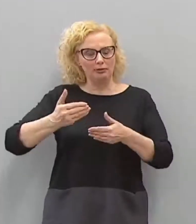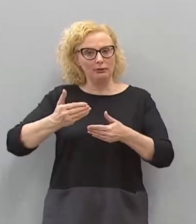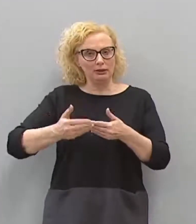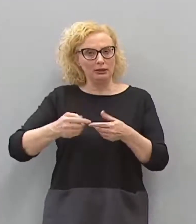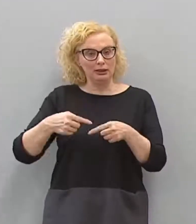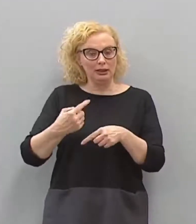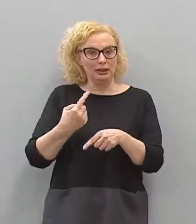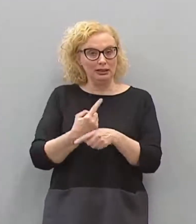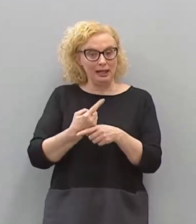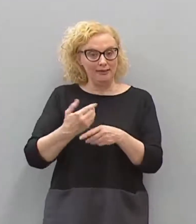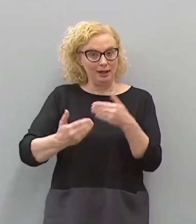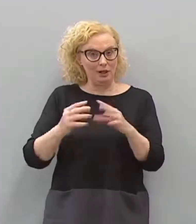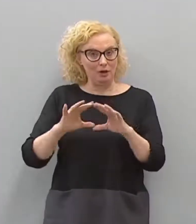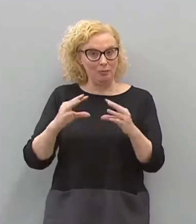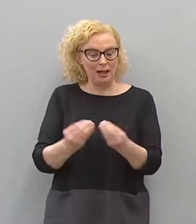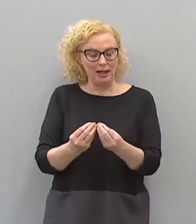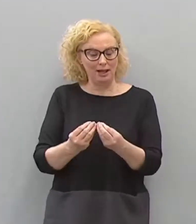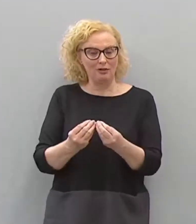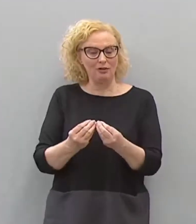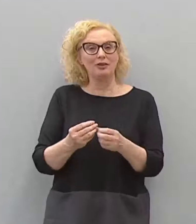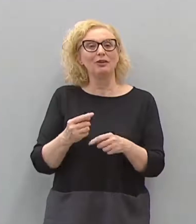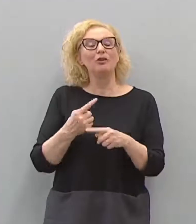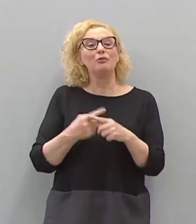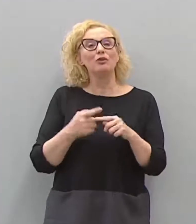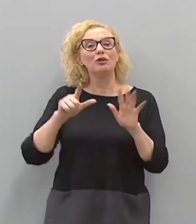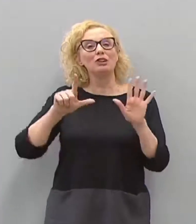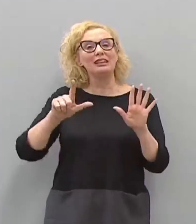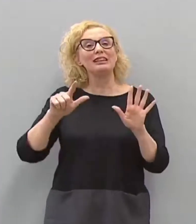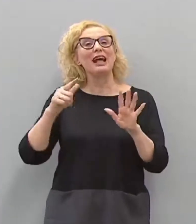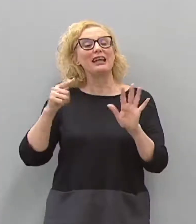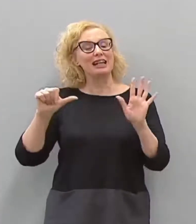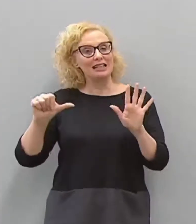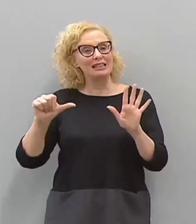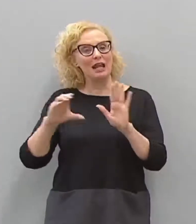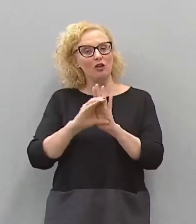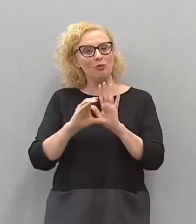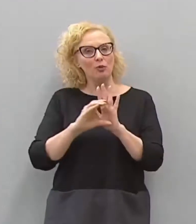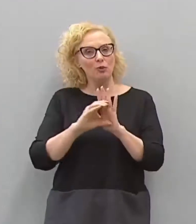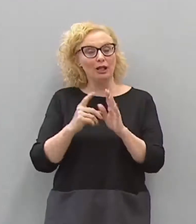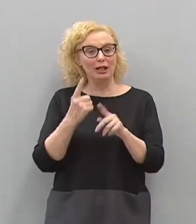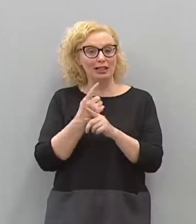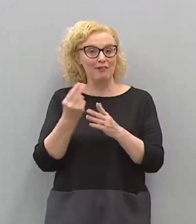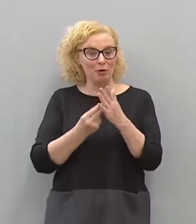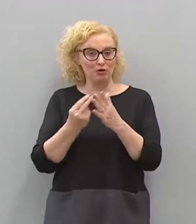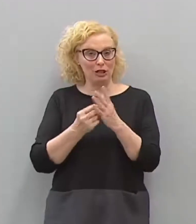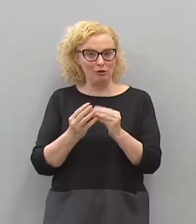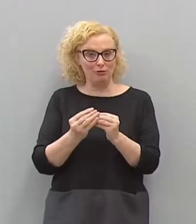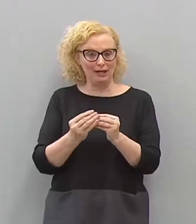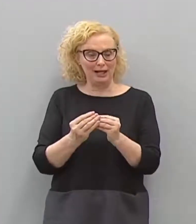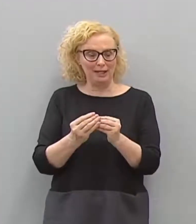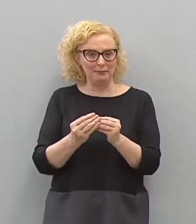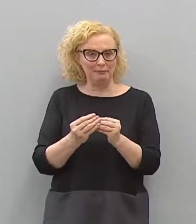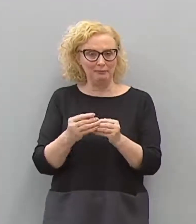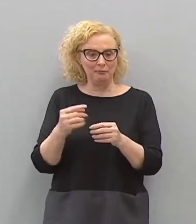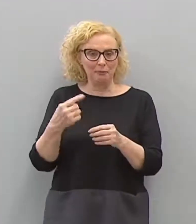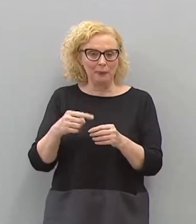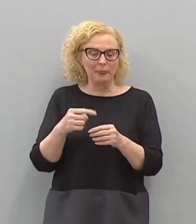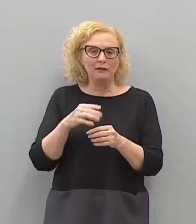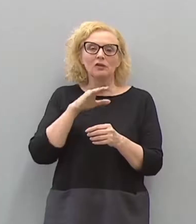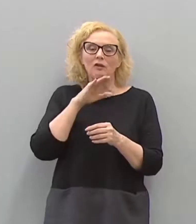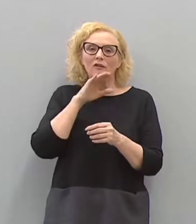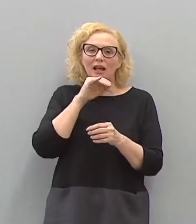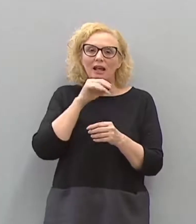essere completati e ci sono ancora i 76 comuni a progettare questa quella vecchia numerazione che